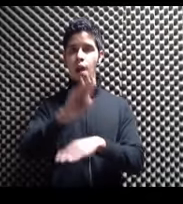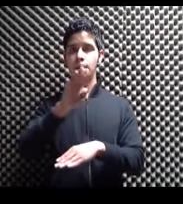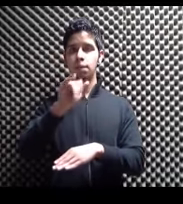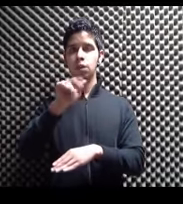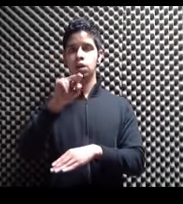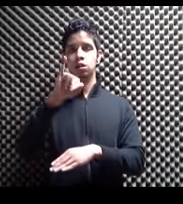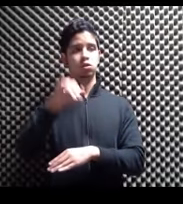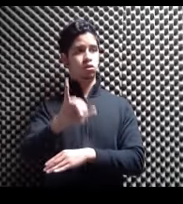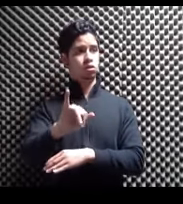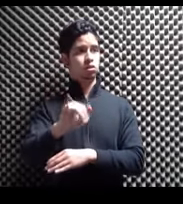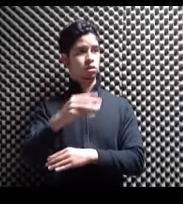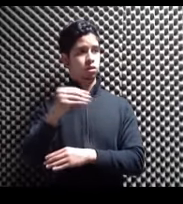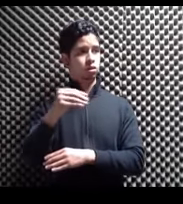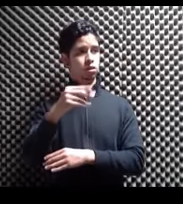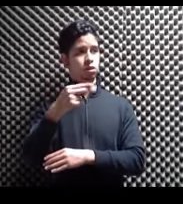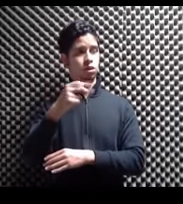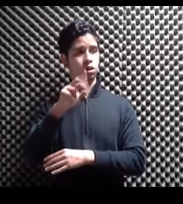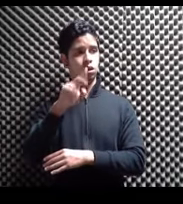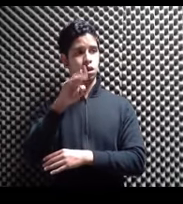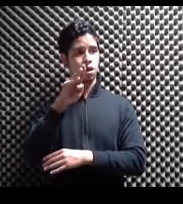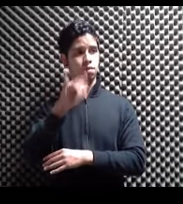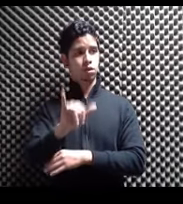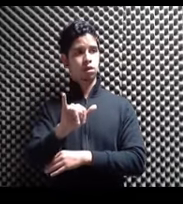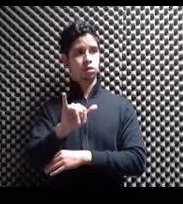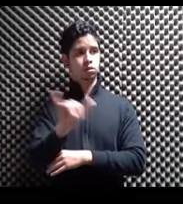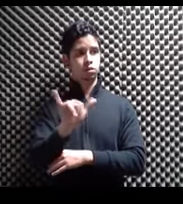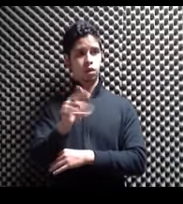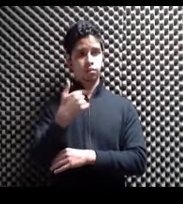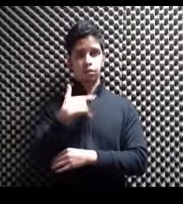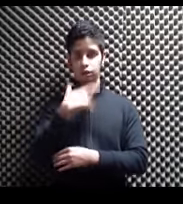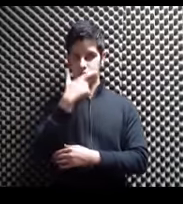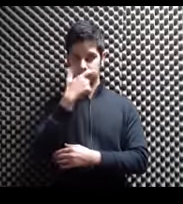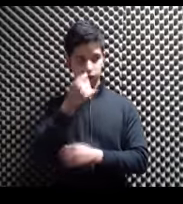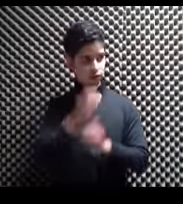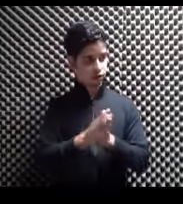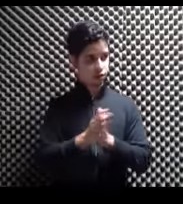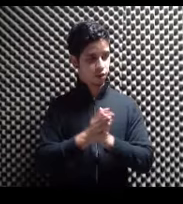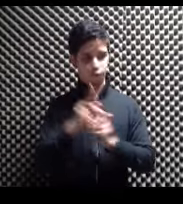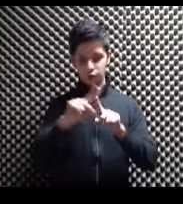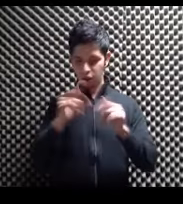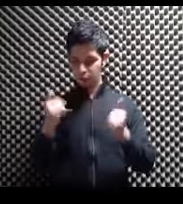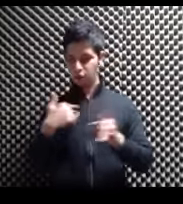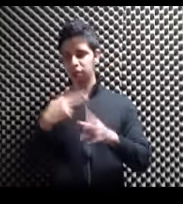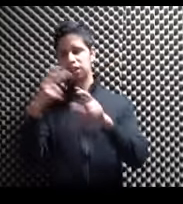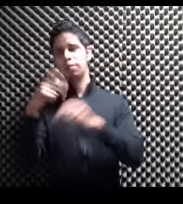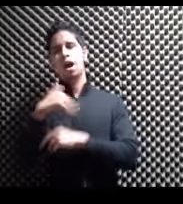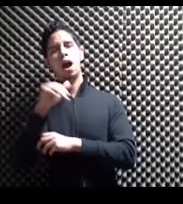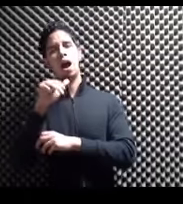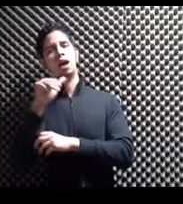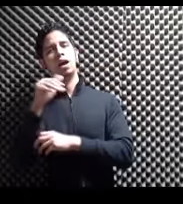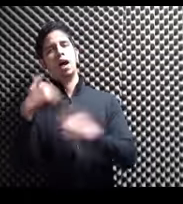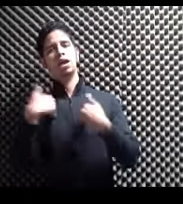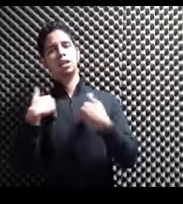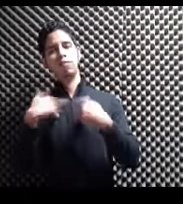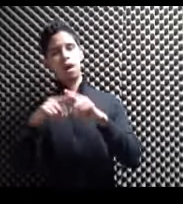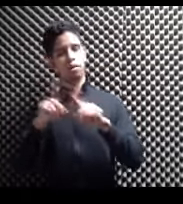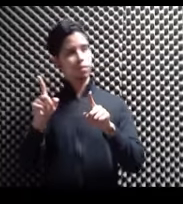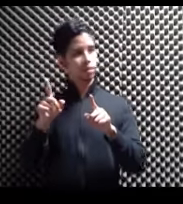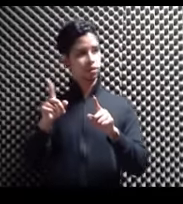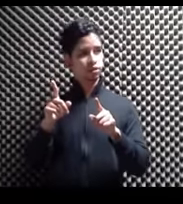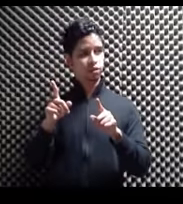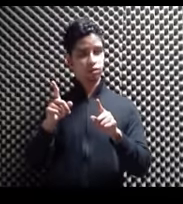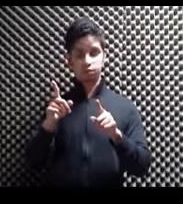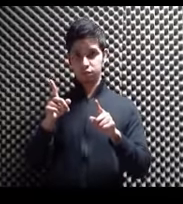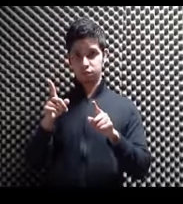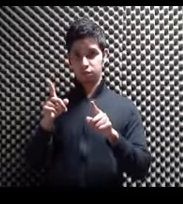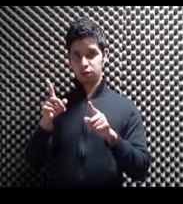La del Volkswagen. Si te estás hablando de animalito, papi. Sí, se puede ver en Benji en el Volkswagen. Tintín. Ese es